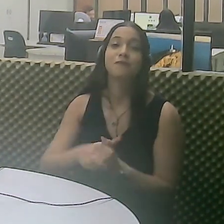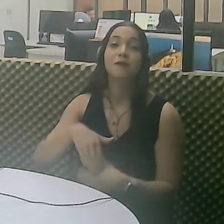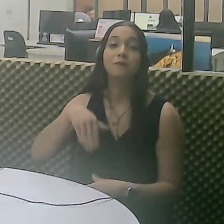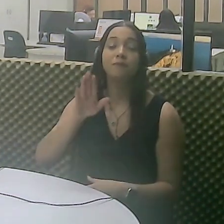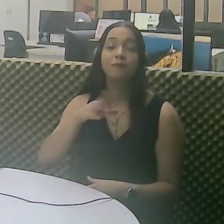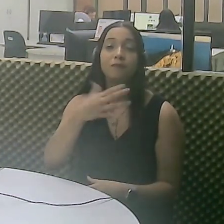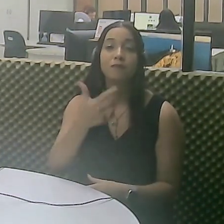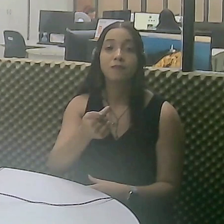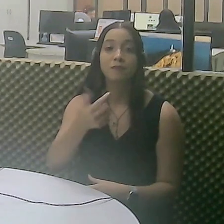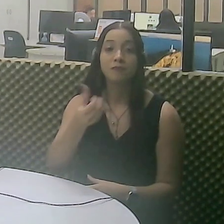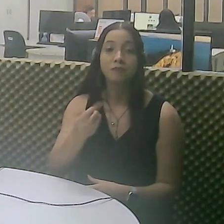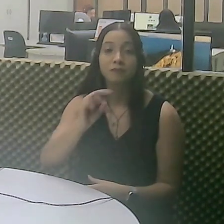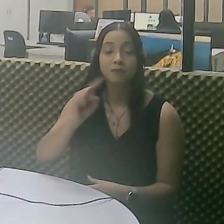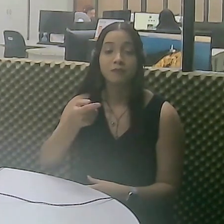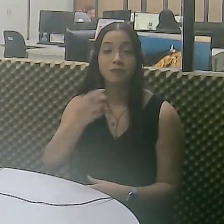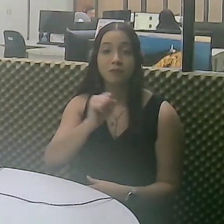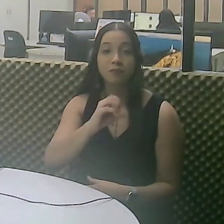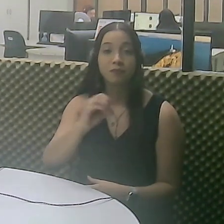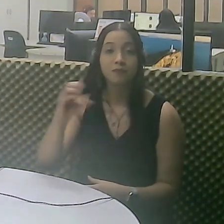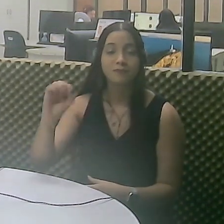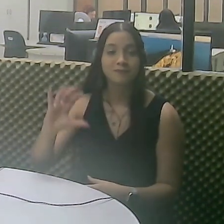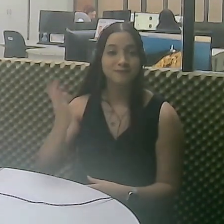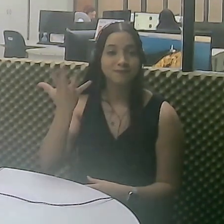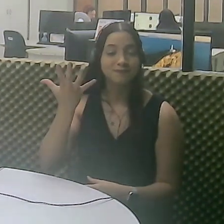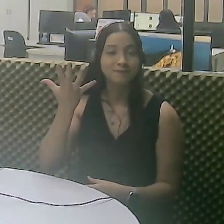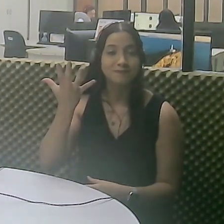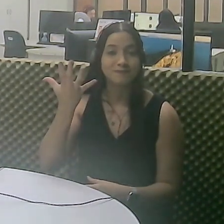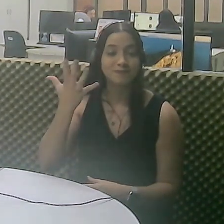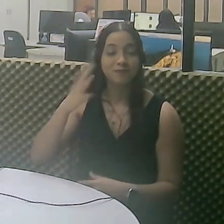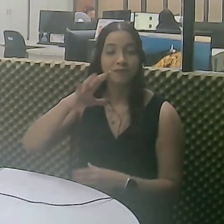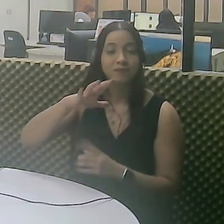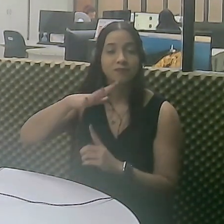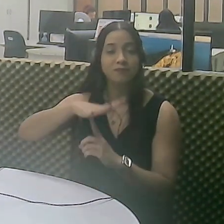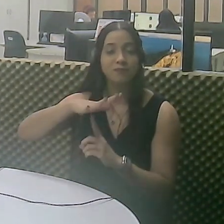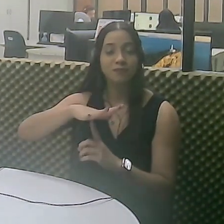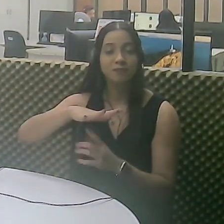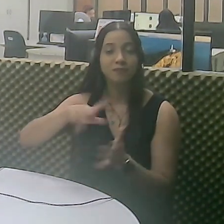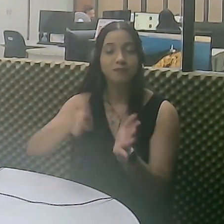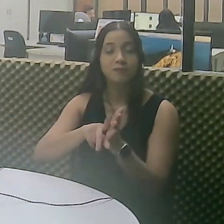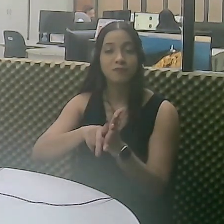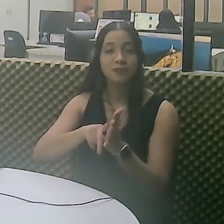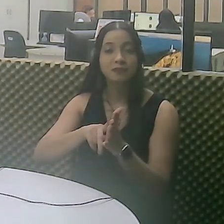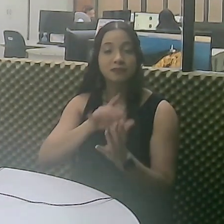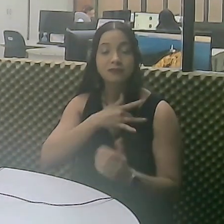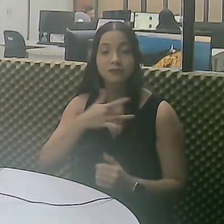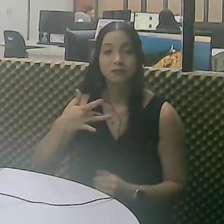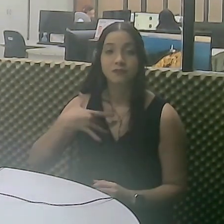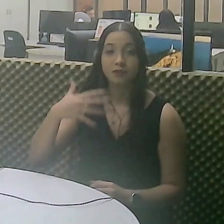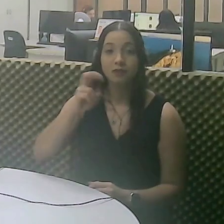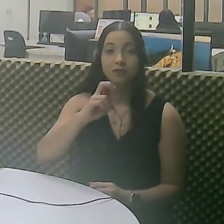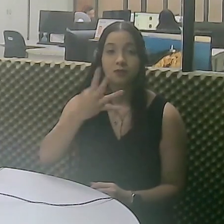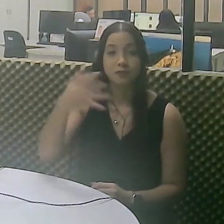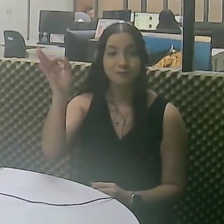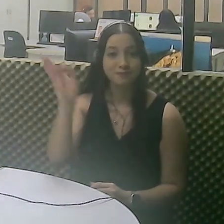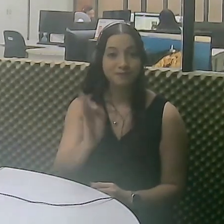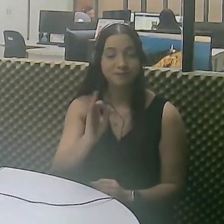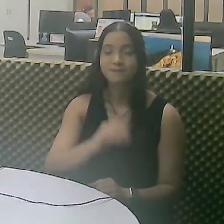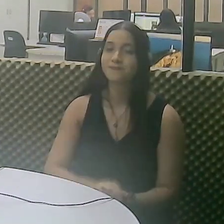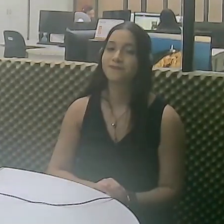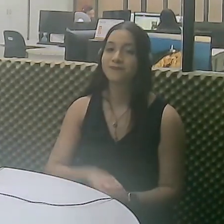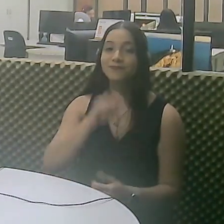de 76.800 foram realizados por meio do estabelecimento de saúde, ou seja, 54%.